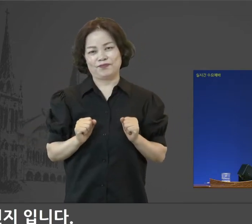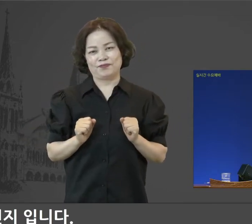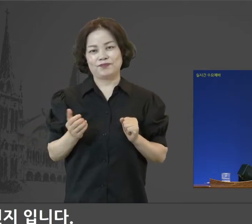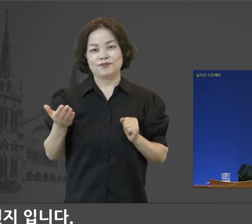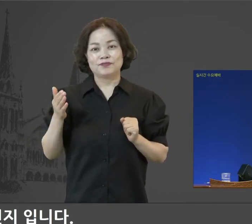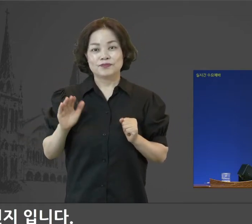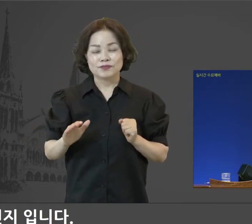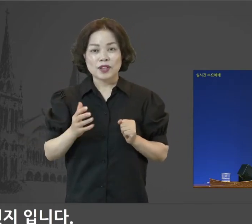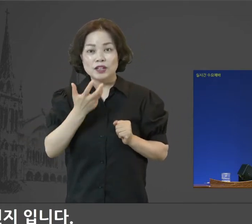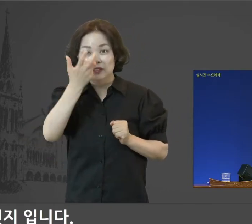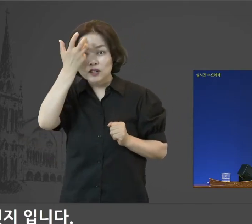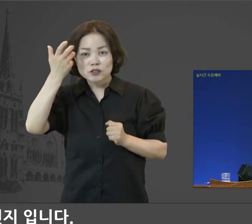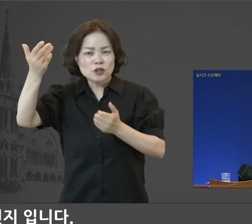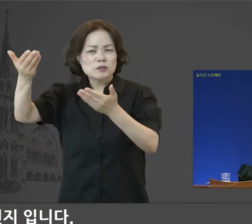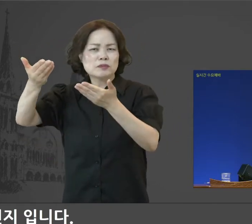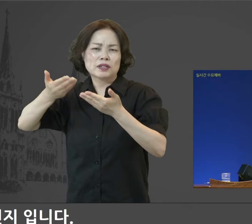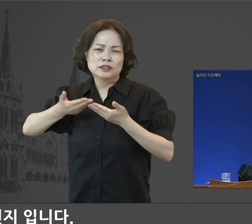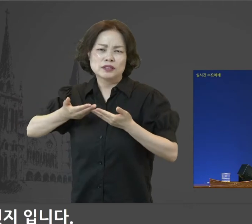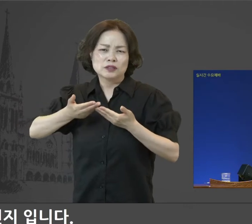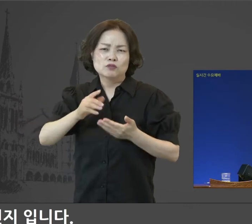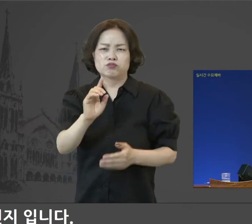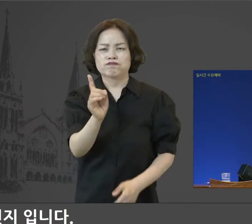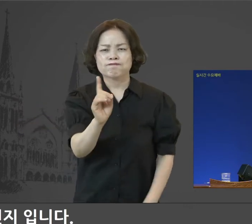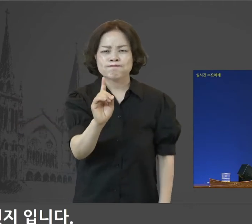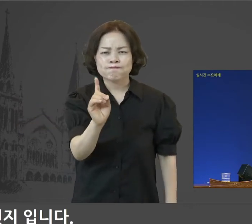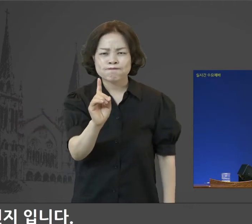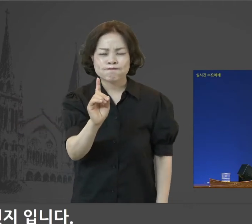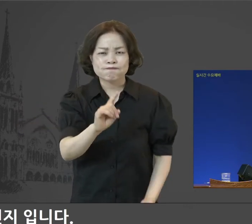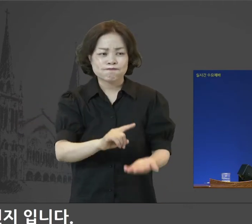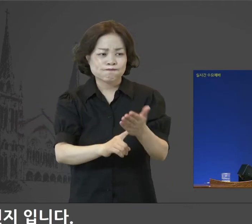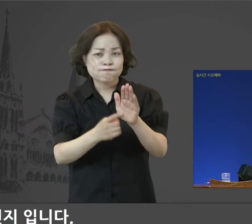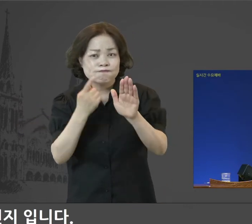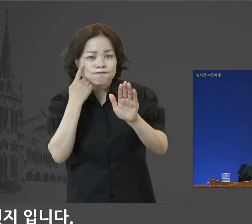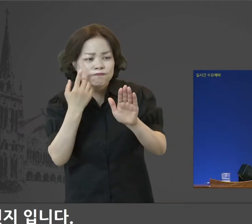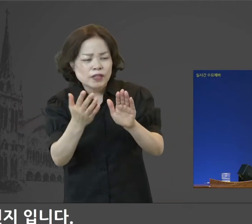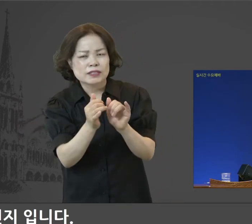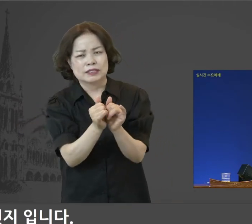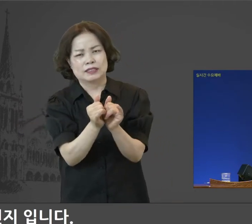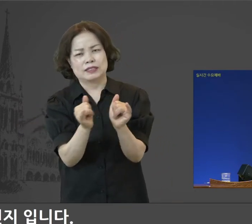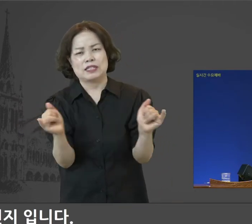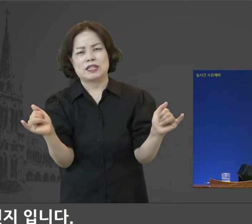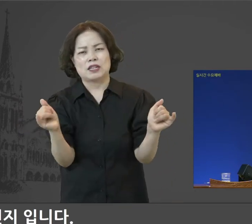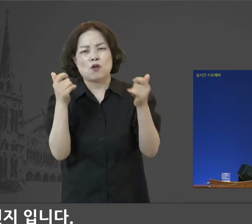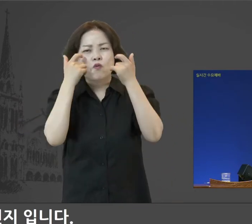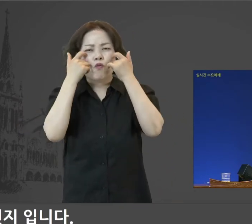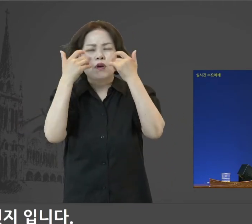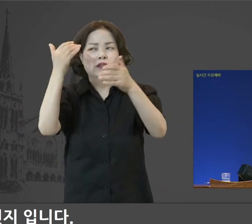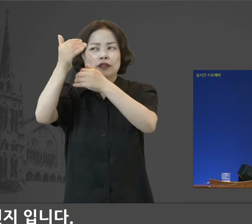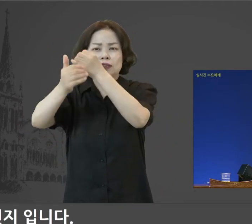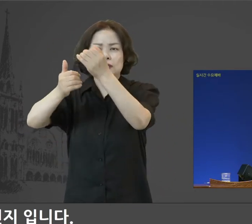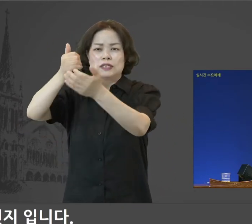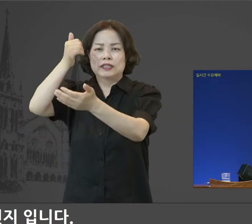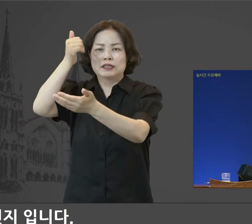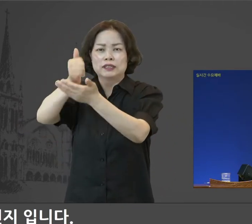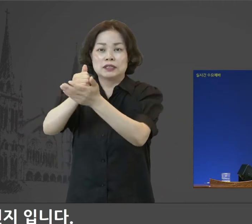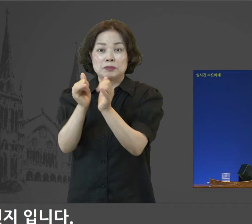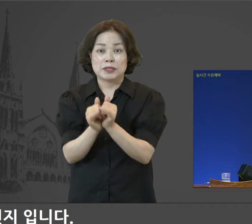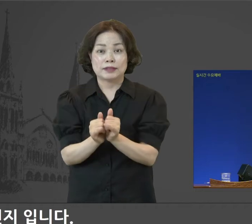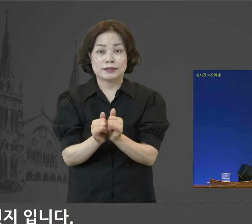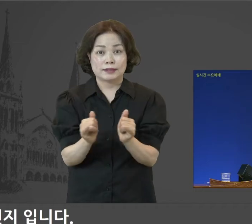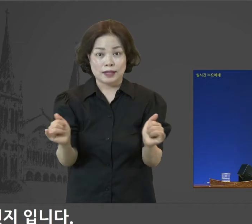그런데요, 이 성령을 받았다는 것은 무엇을 표시합니까? 그 사람이 확실히 하나님의